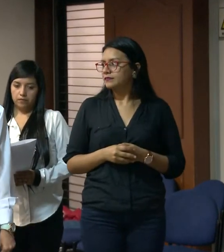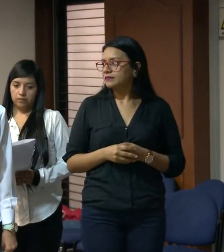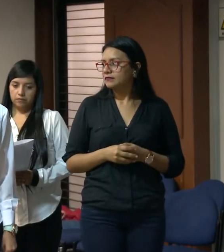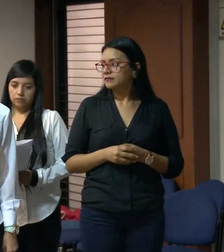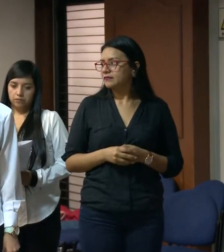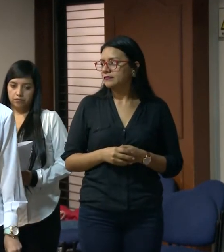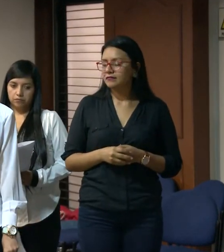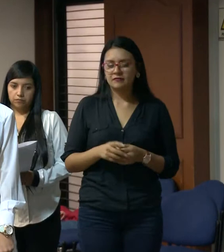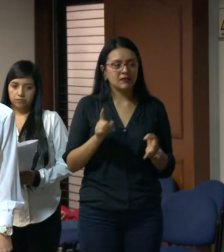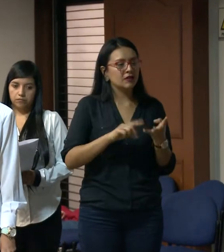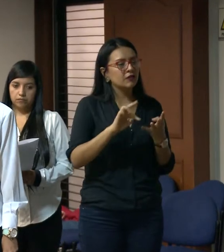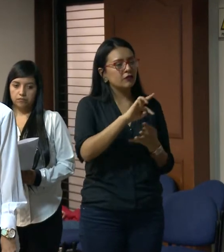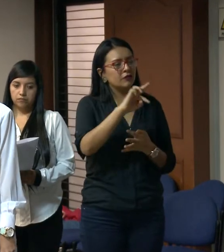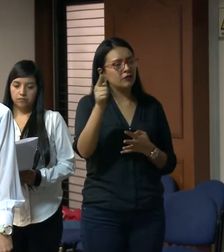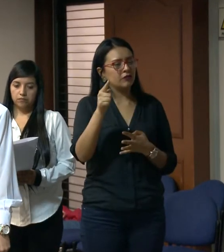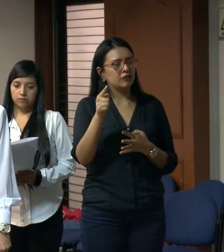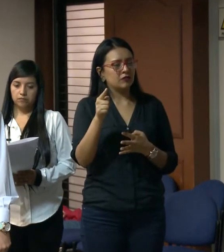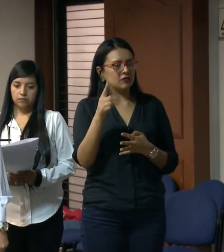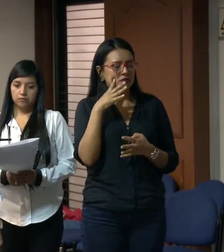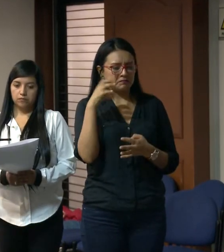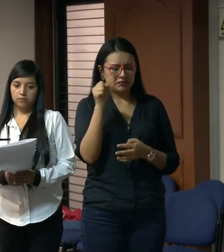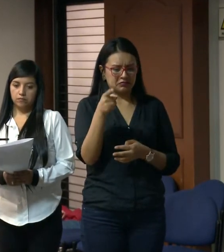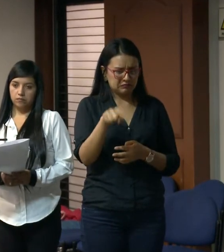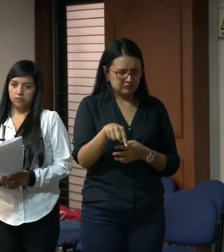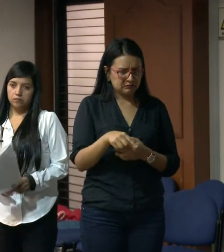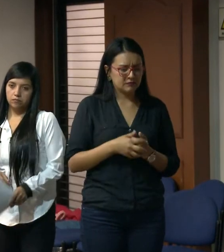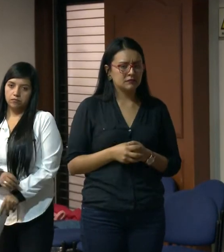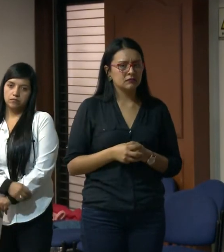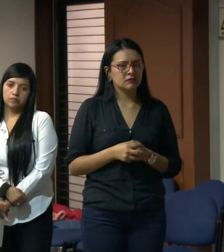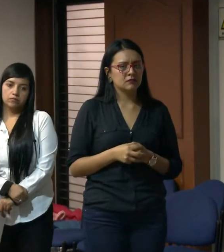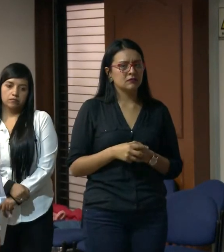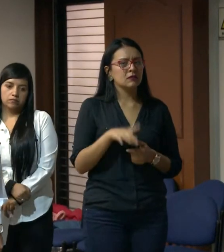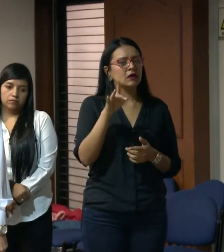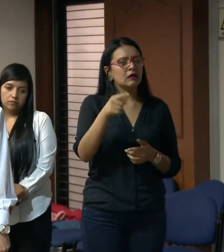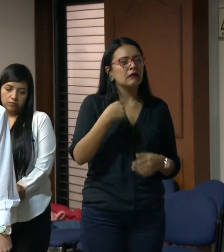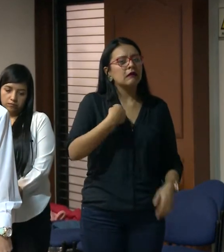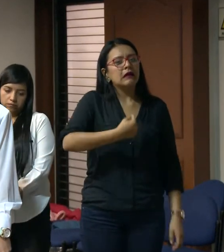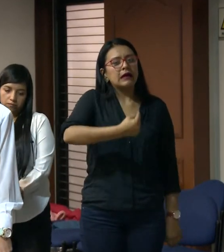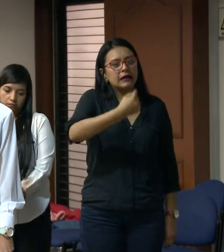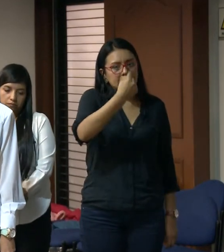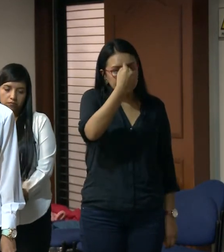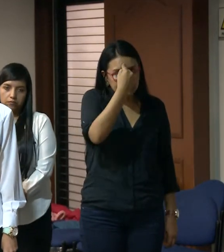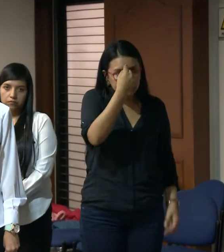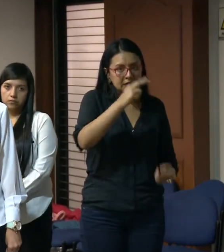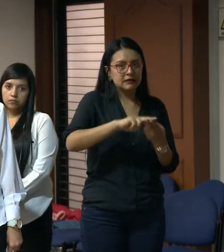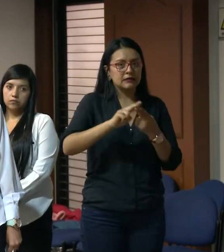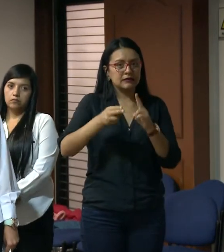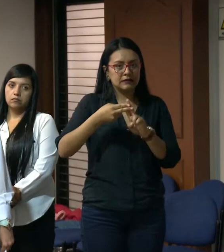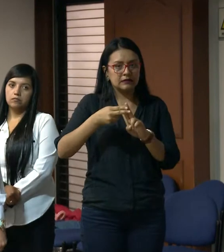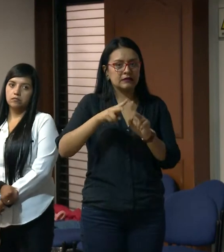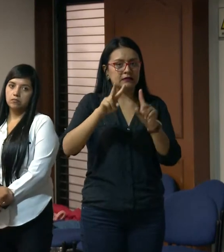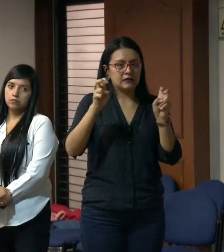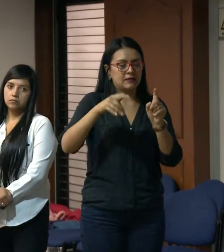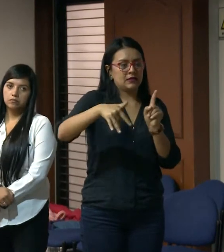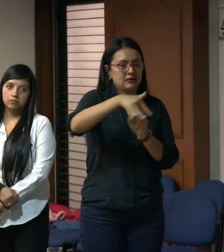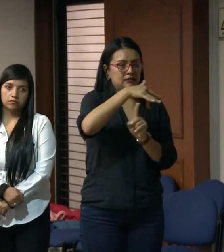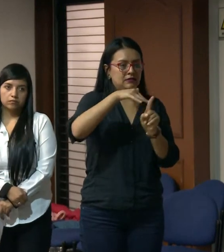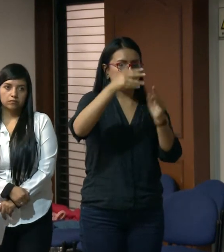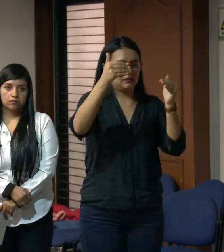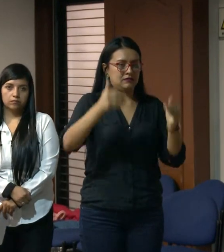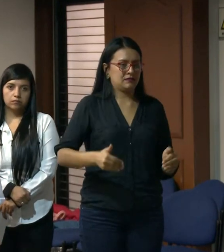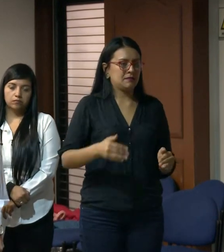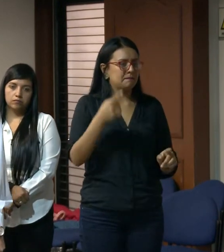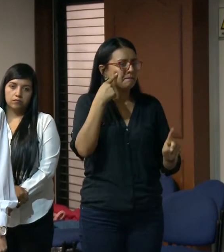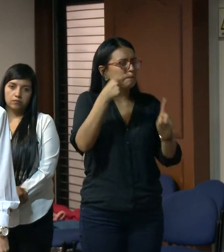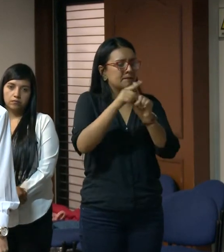Otro aspecto importante que se logró identificar fueron las concepciones que tenían en torno a la discapacidad, que se ubicaban más que